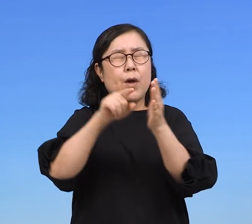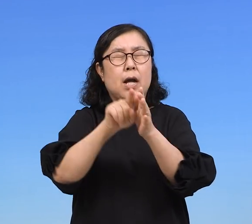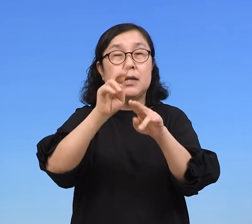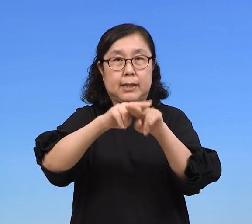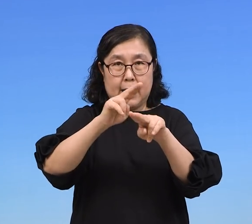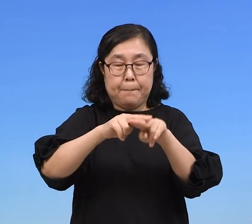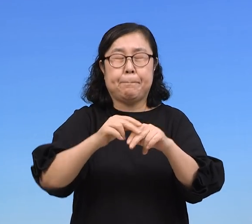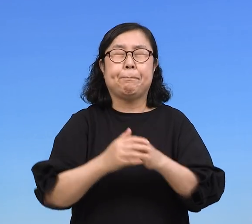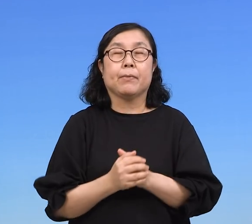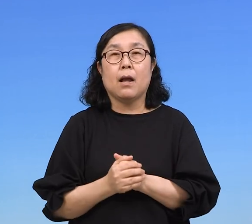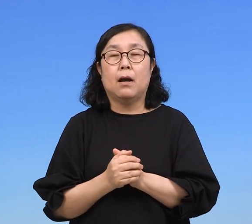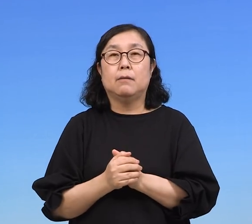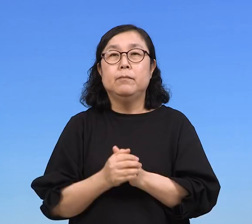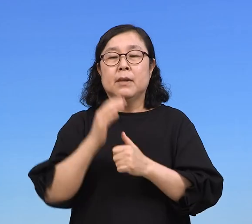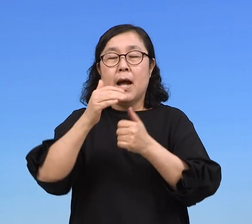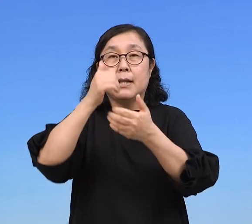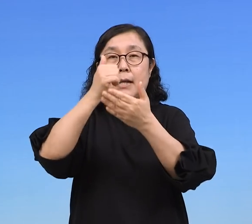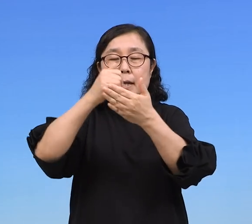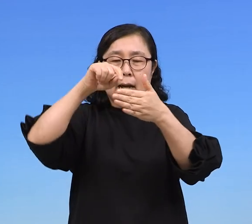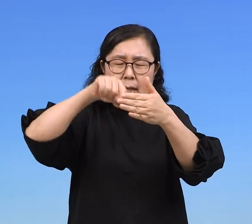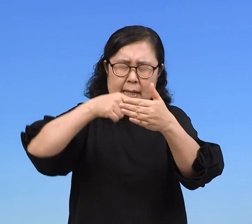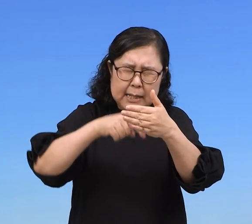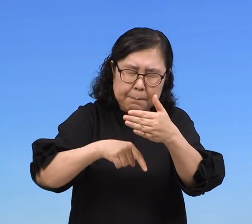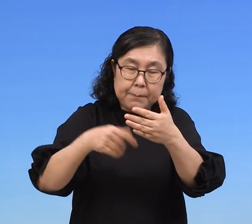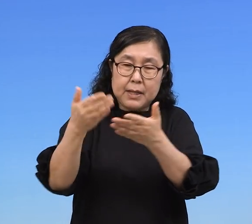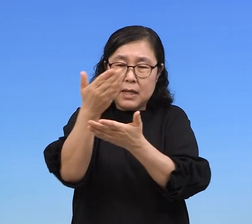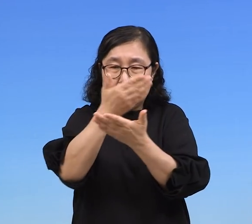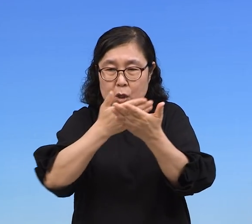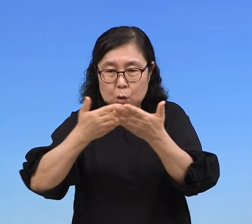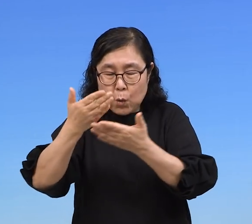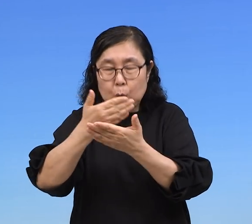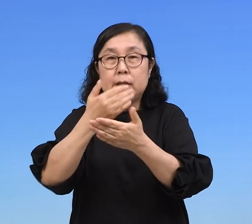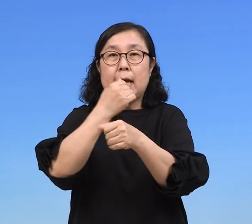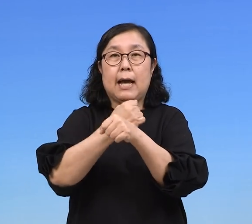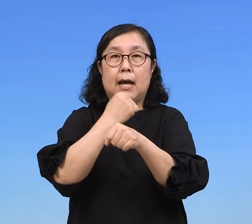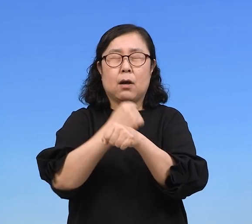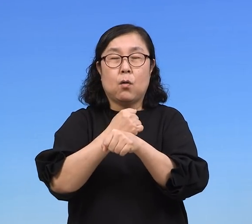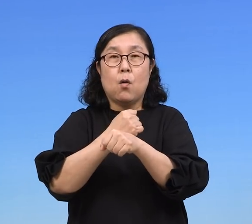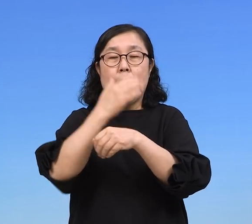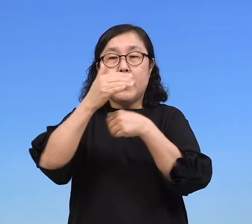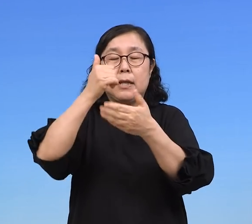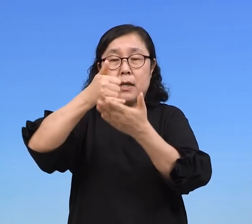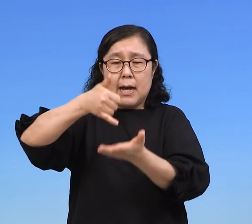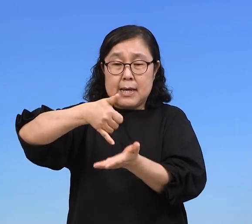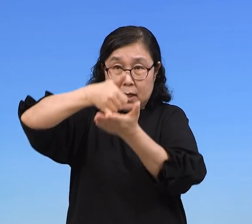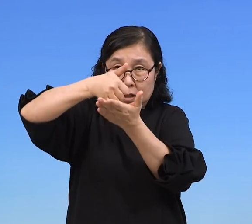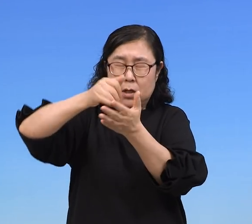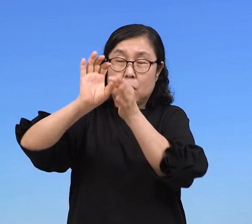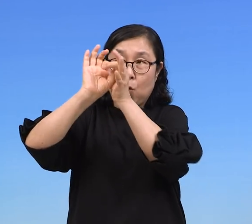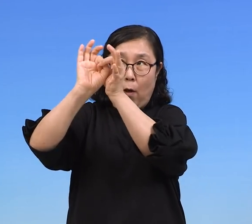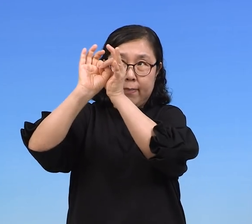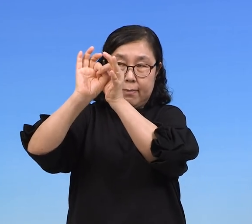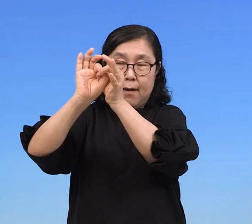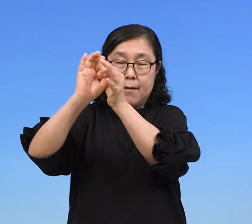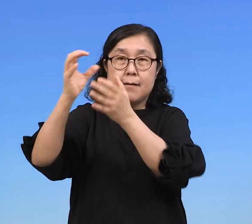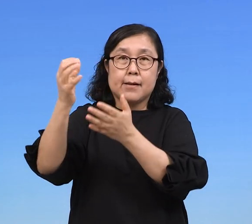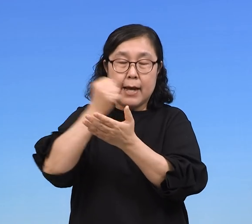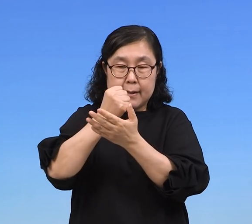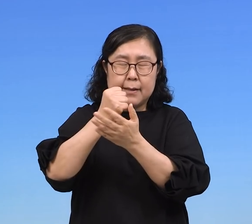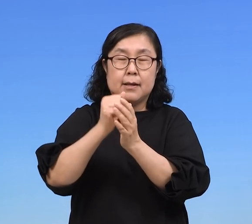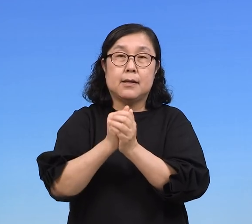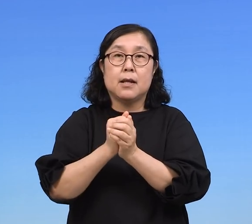의자입니다. 하나님과 깊이 교제하는, 하나님과 깊이 인격적인